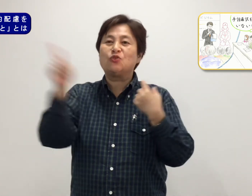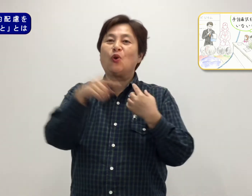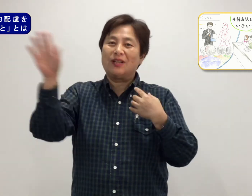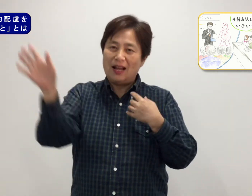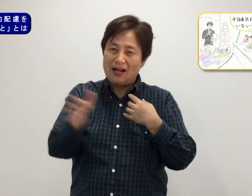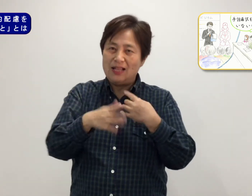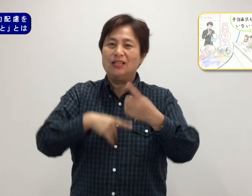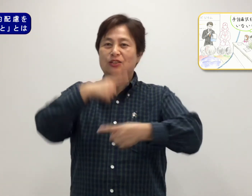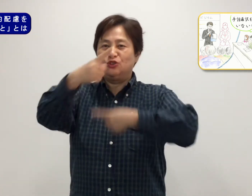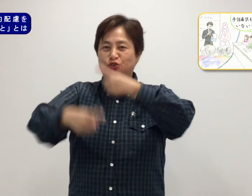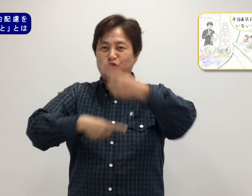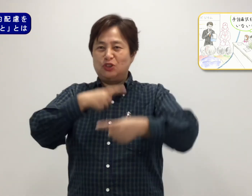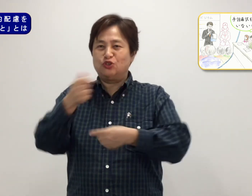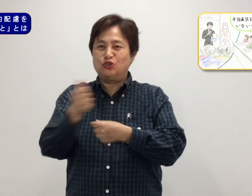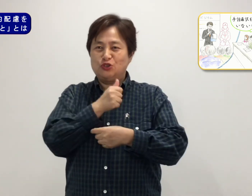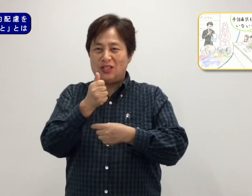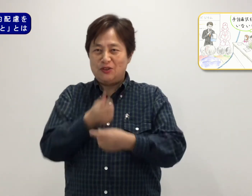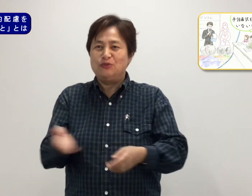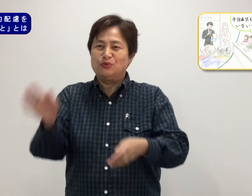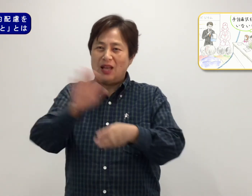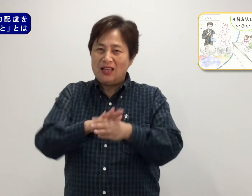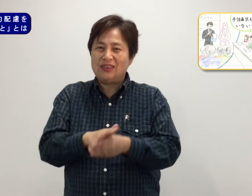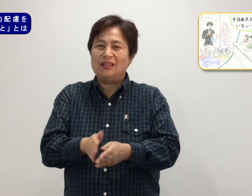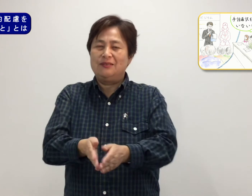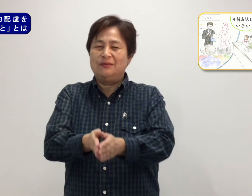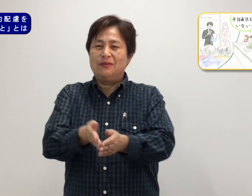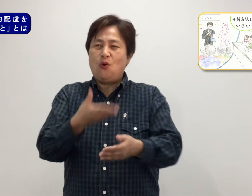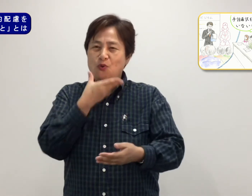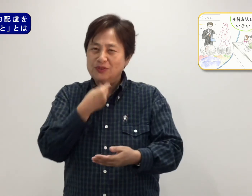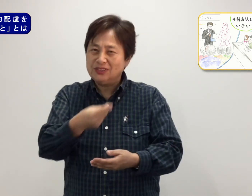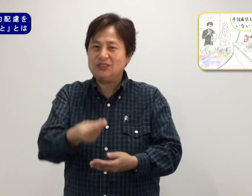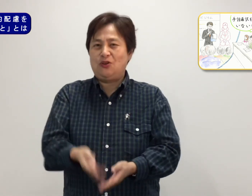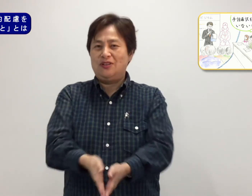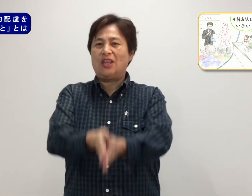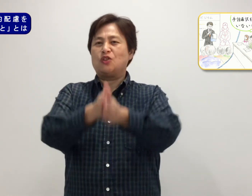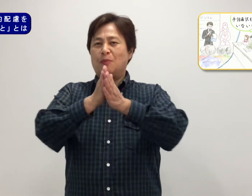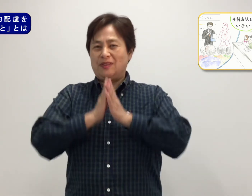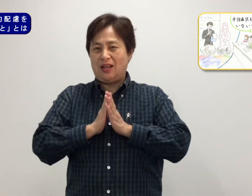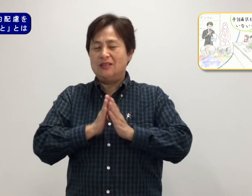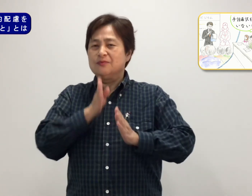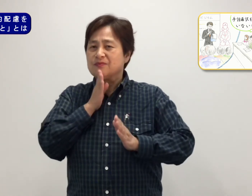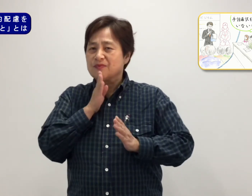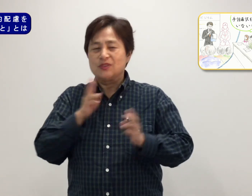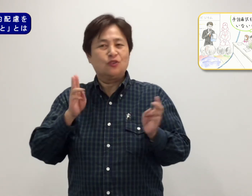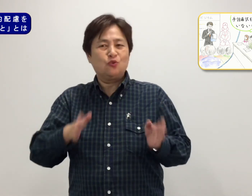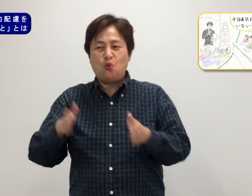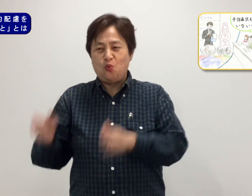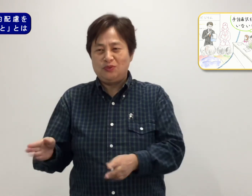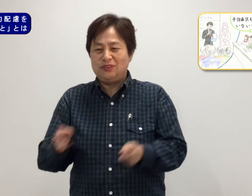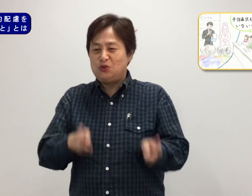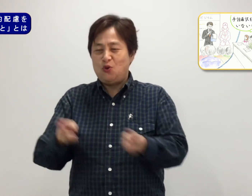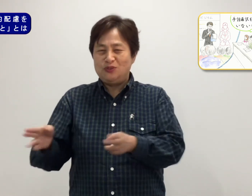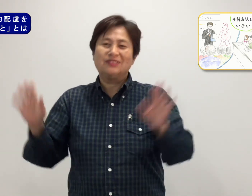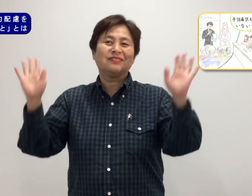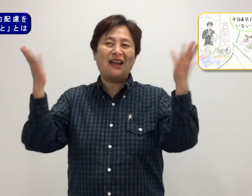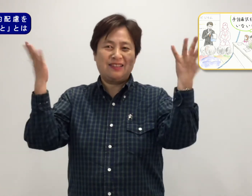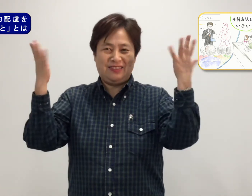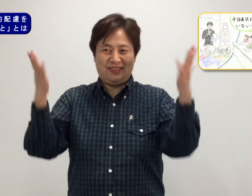から手話通訳をつけてほしいと頼まれたが実際は用意し